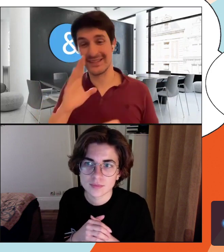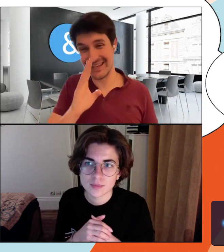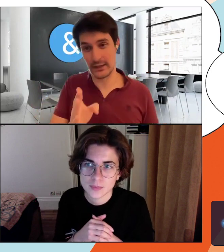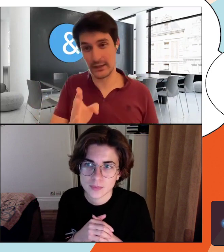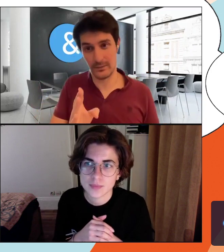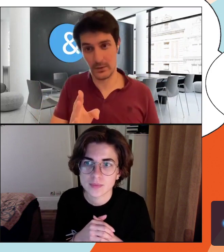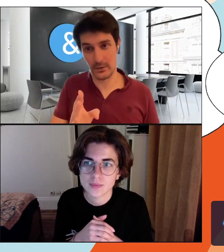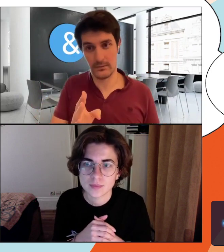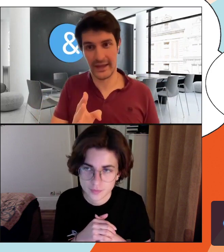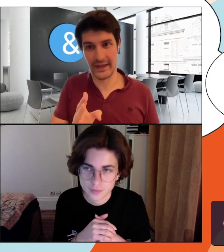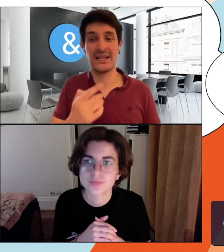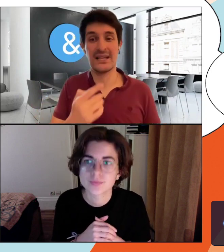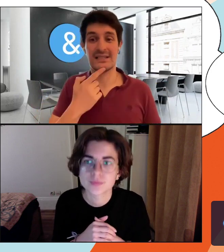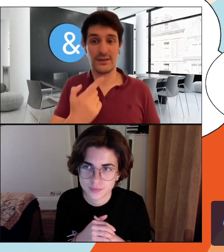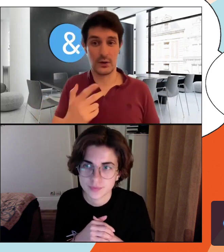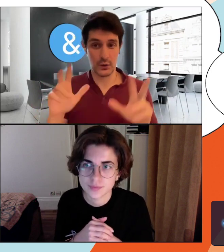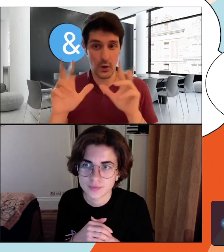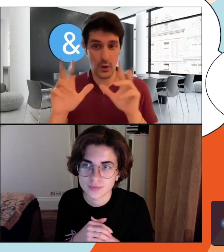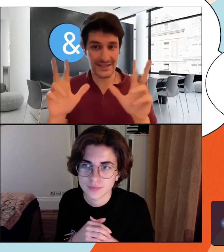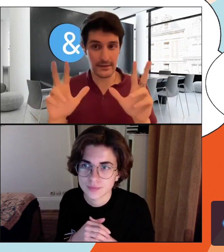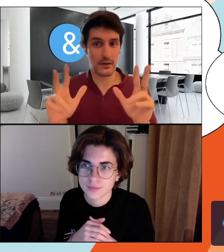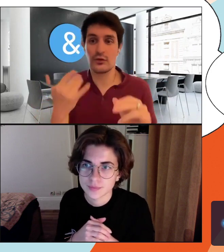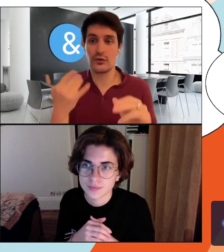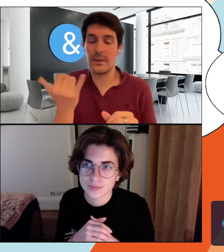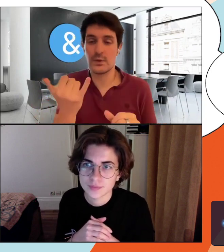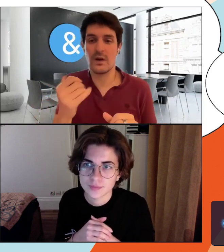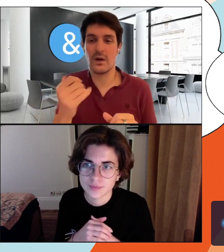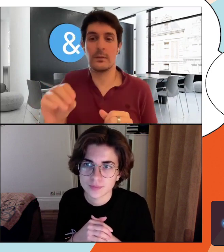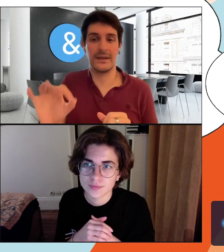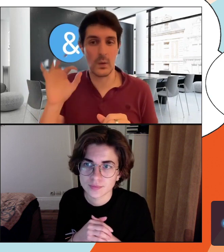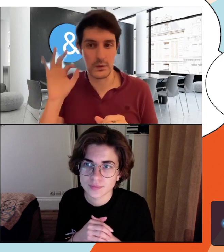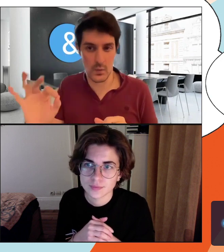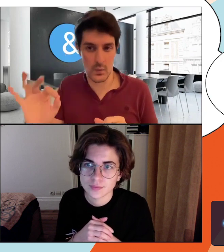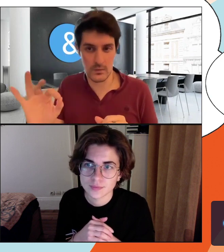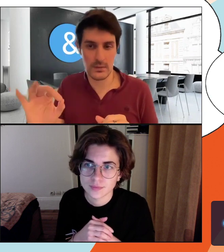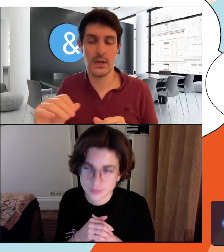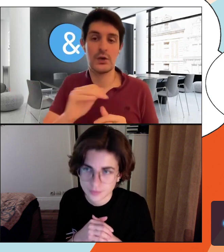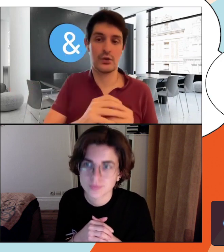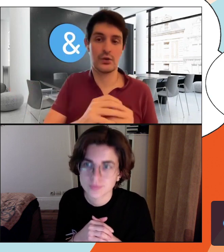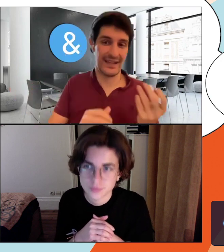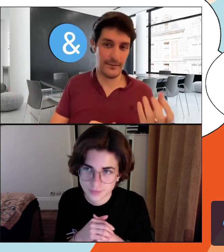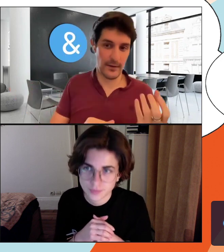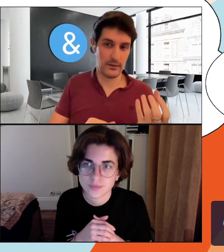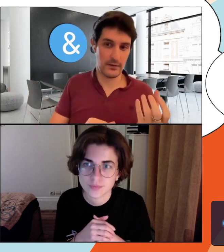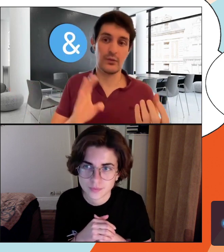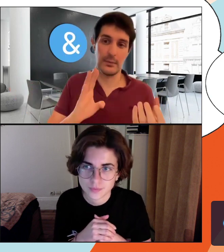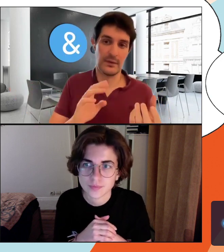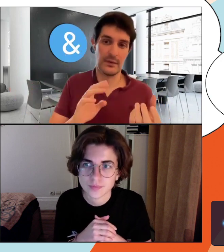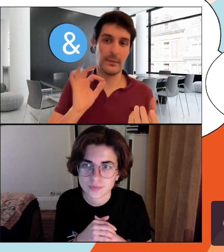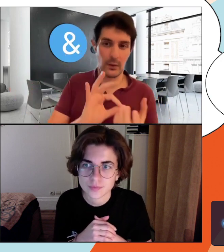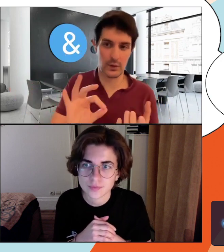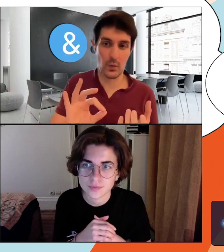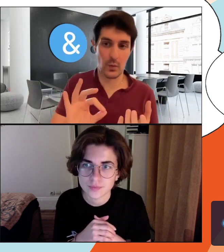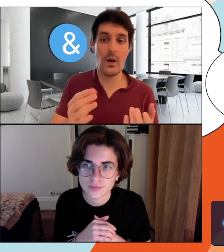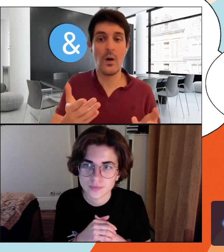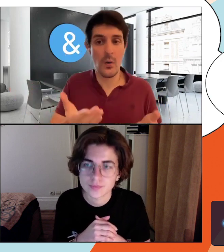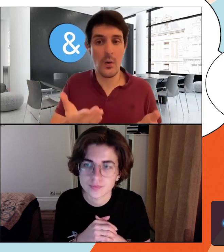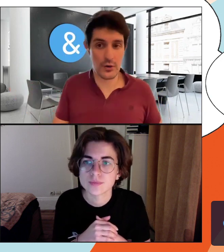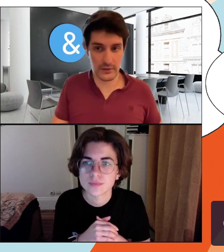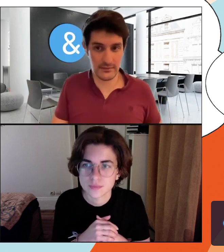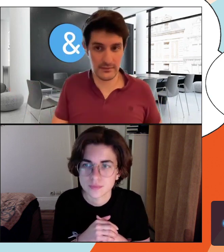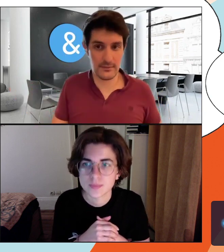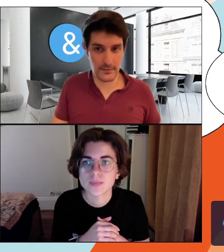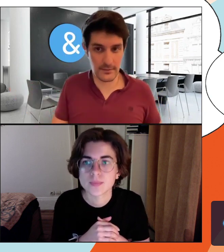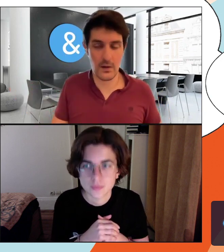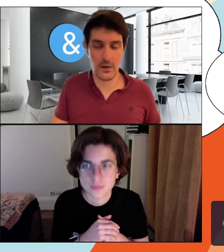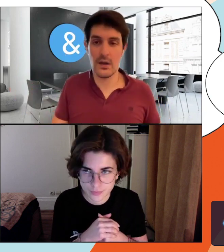directement. C'est-à-dire que sur ordinateur, tu n'as pas besoin de mettre le son. Sur téléphone, tu as besoin de mettre le son aujourd'hui,